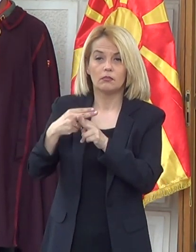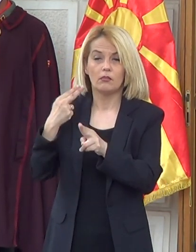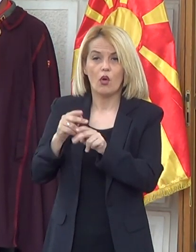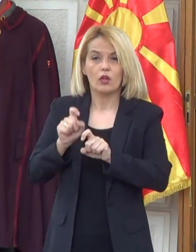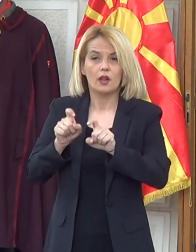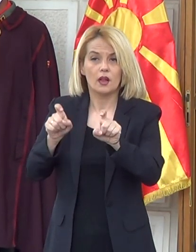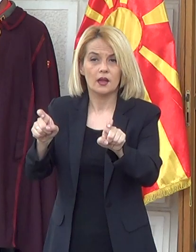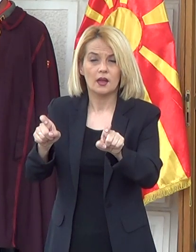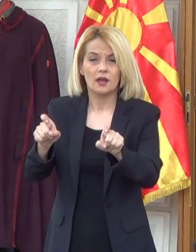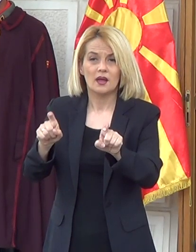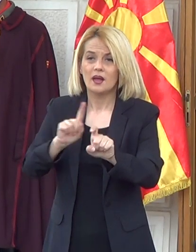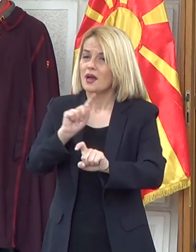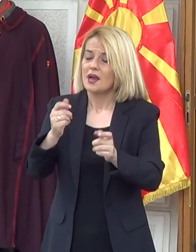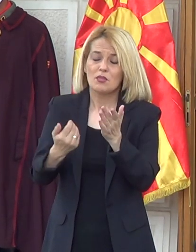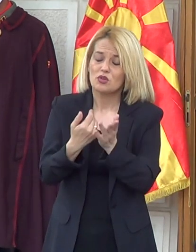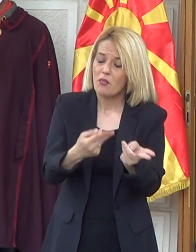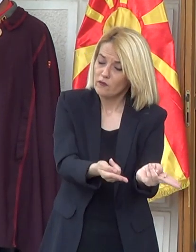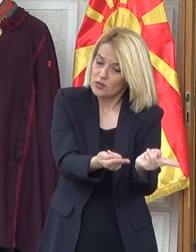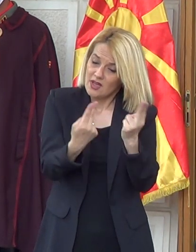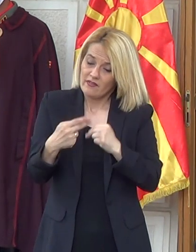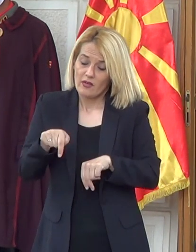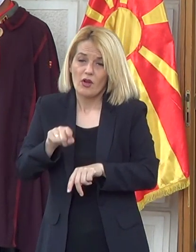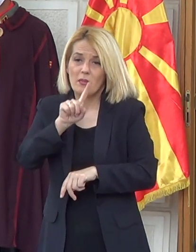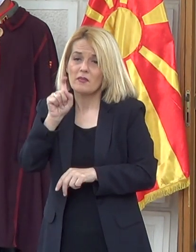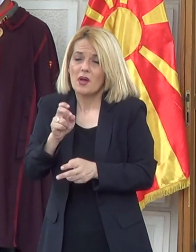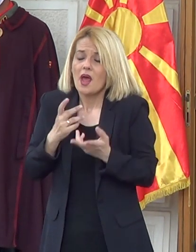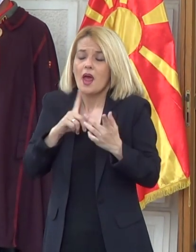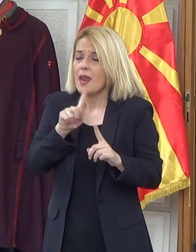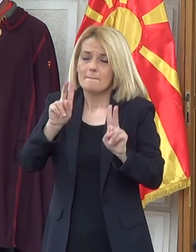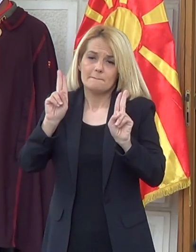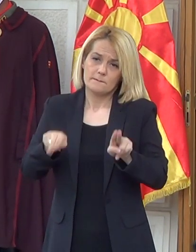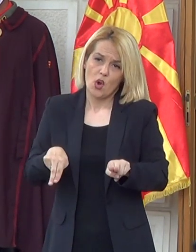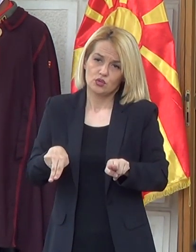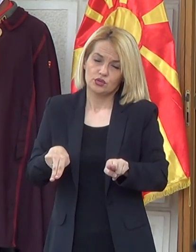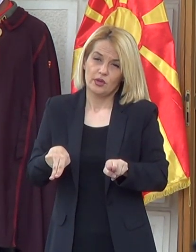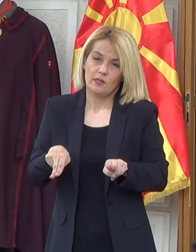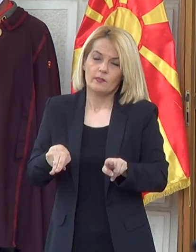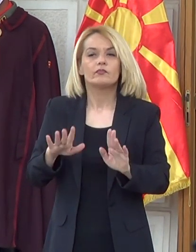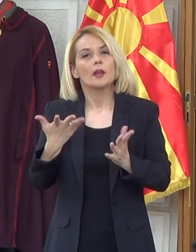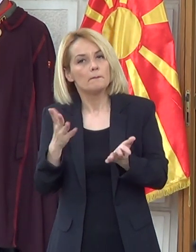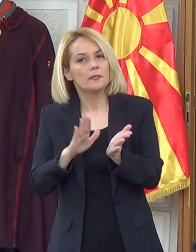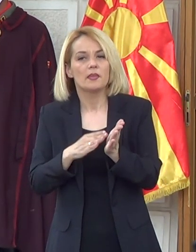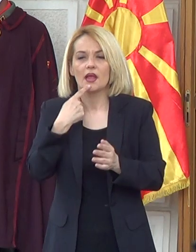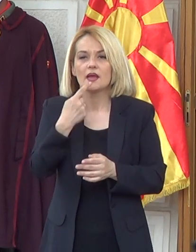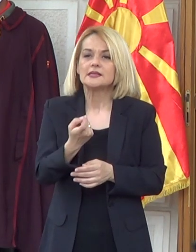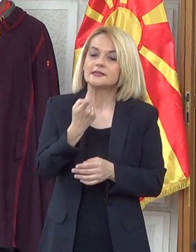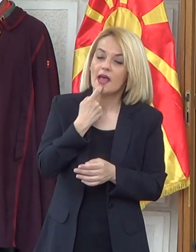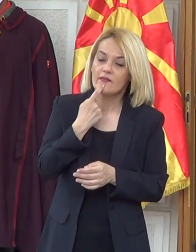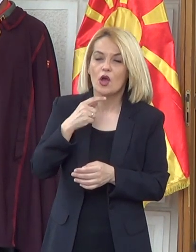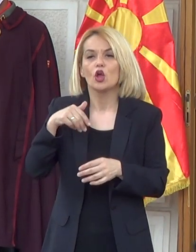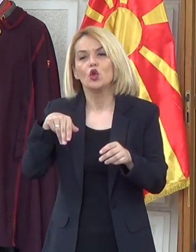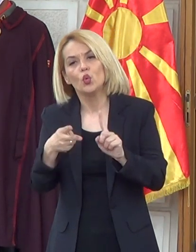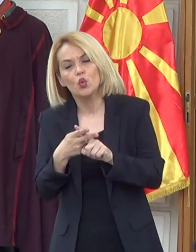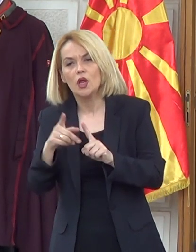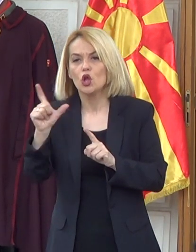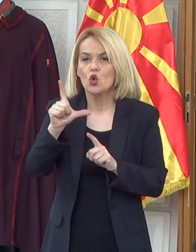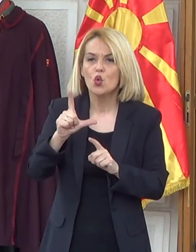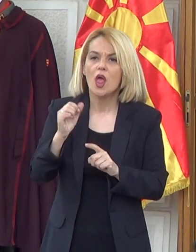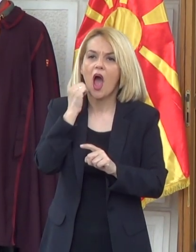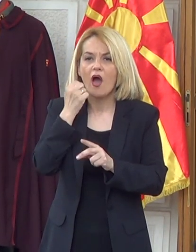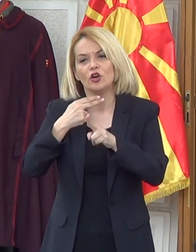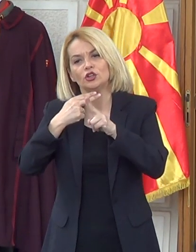Не можеме, затоа се вратам на претходно прашање, мојот претходен одговор, не можеме да кажеме дека во септември, во јуни, во јули, во август, дека ќе биде